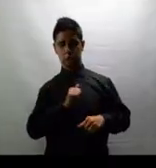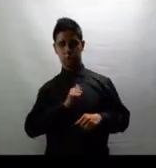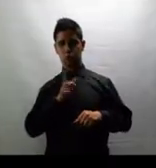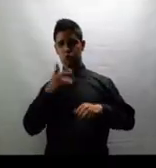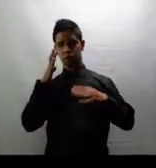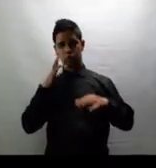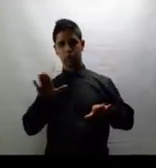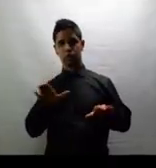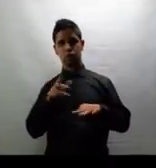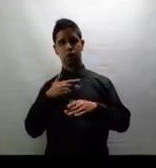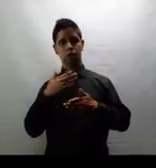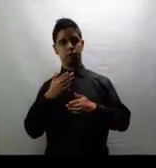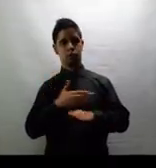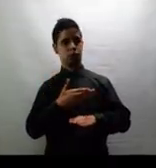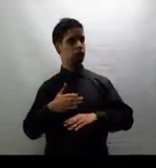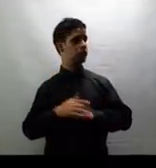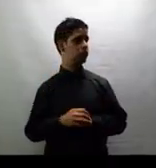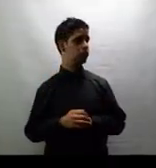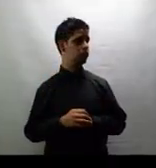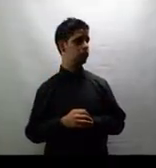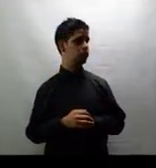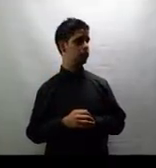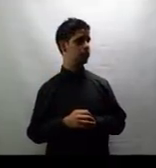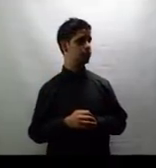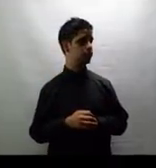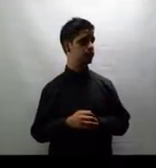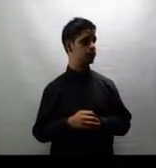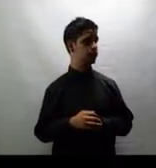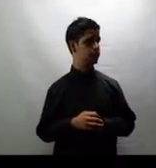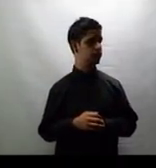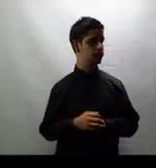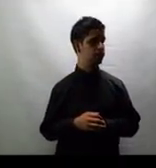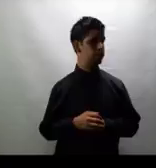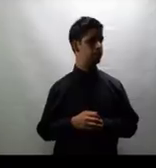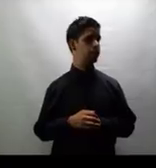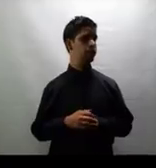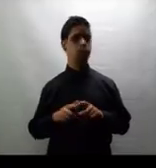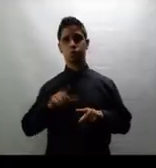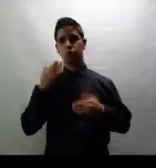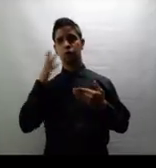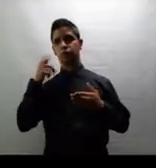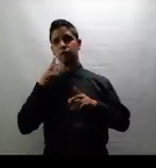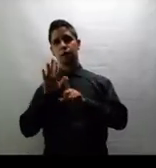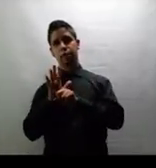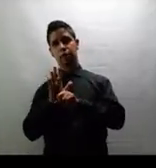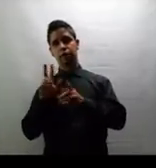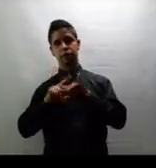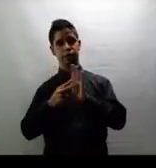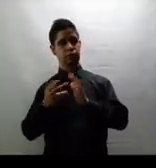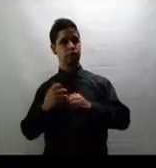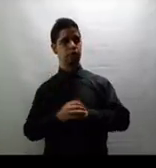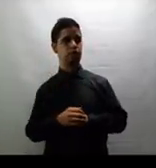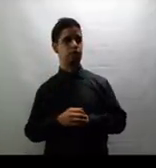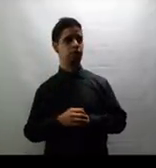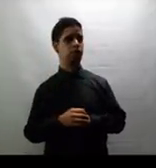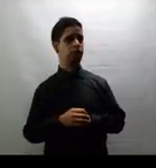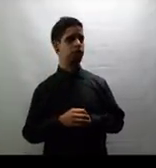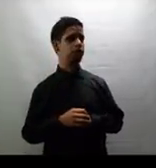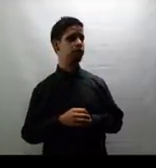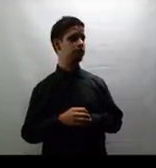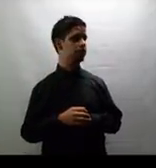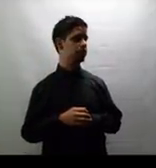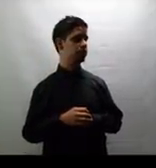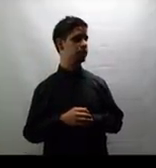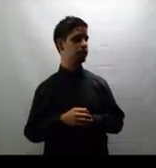es más fácil hacer una propia canción lo que pasa es que no sabe si esa canción va a pegar entonces por ejemplo